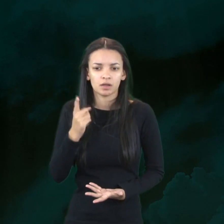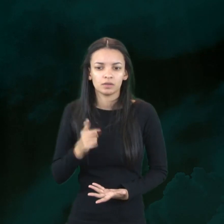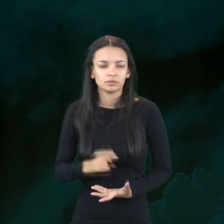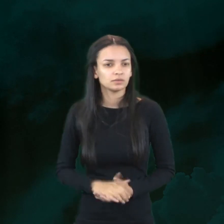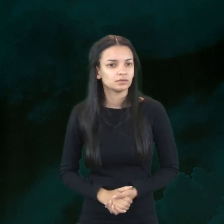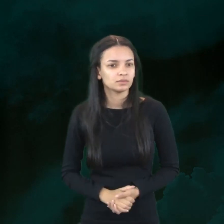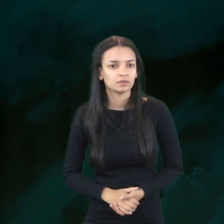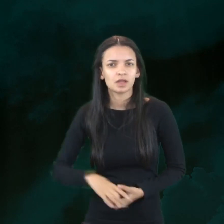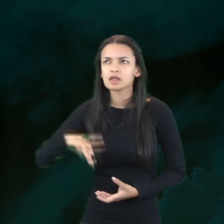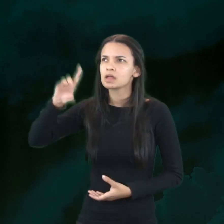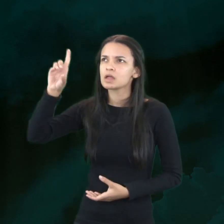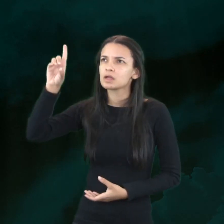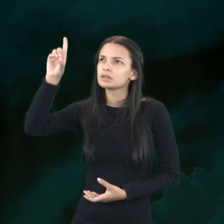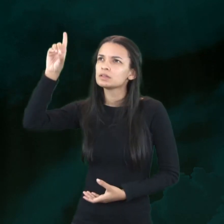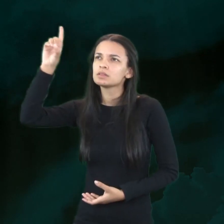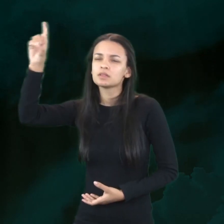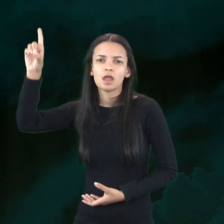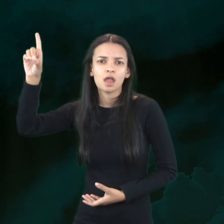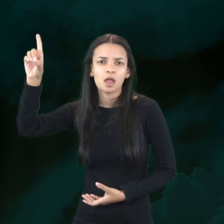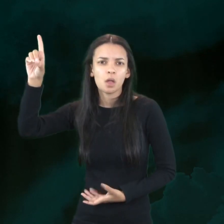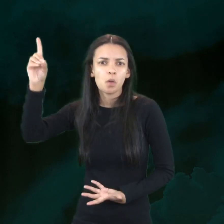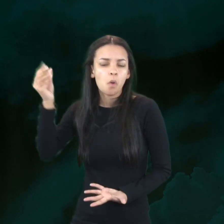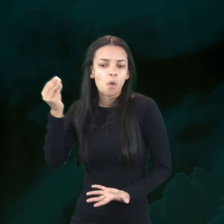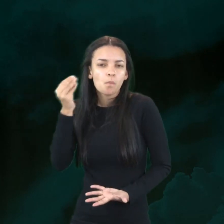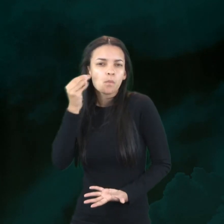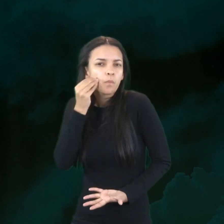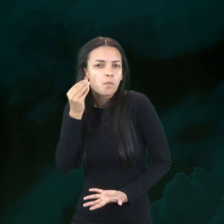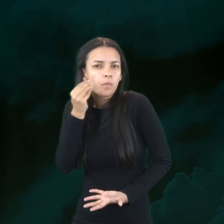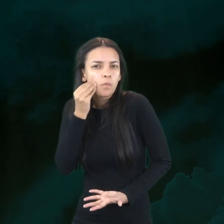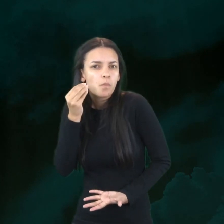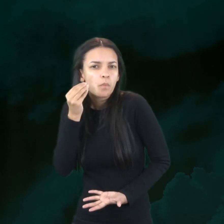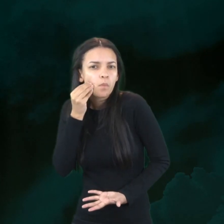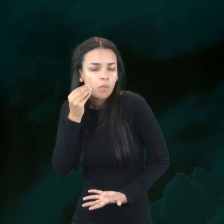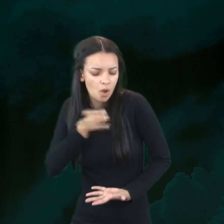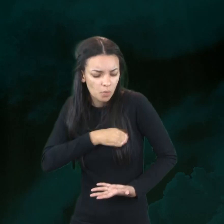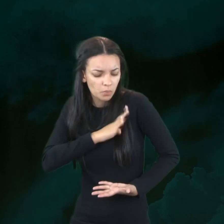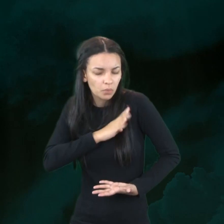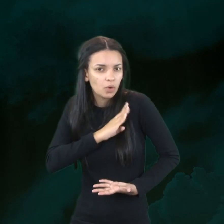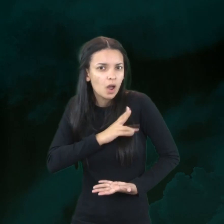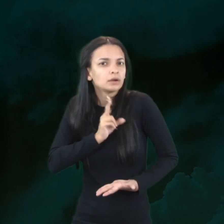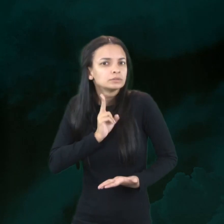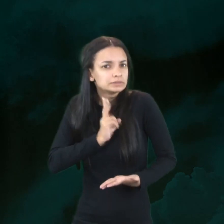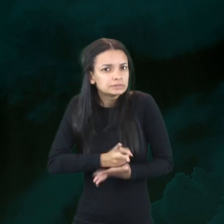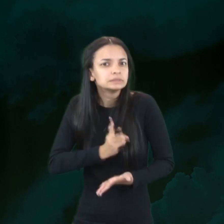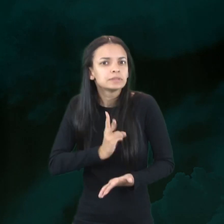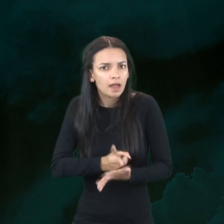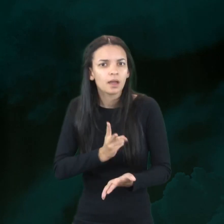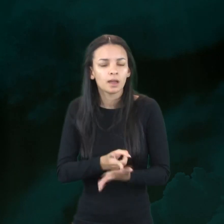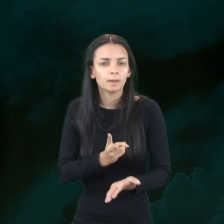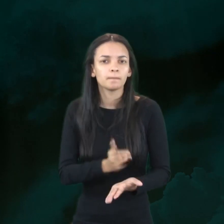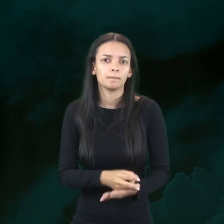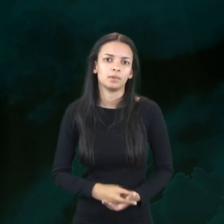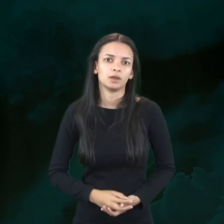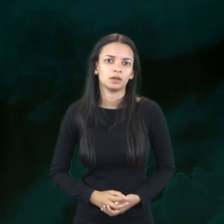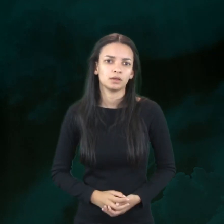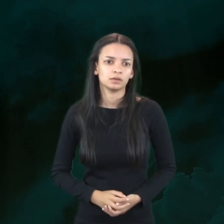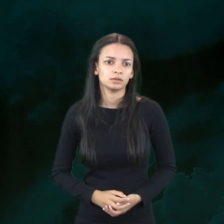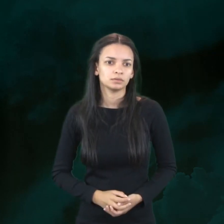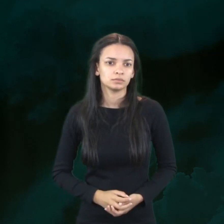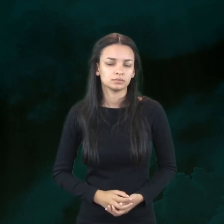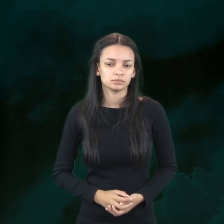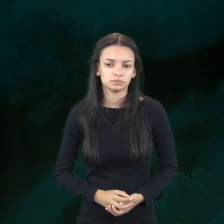falando aprovar. Deus está provando o seu coração a todo tempo. Todas as coisas que acontecem ao nosso